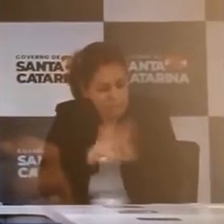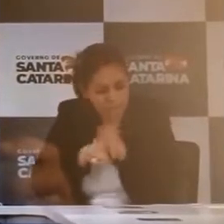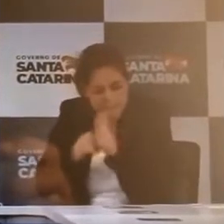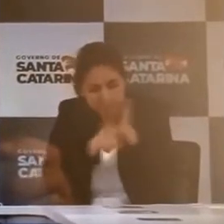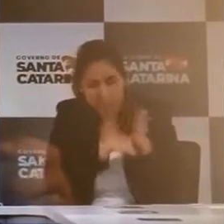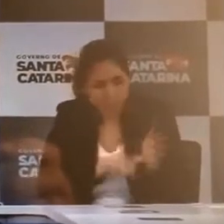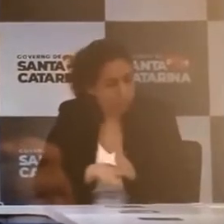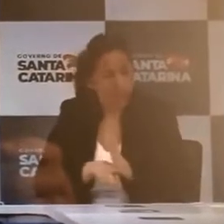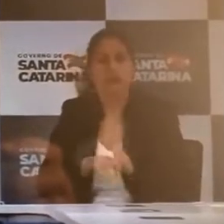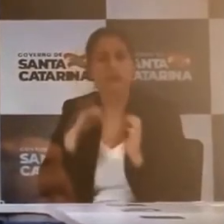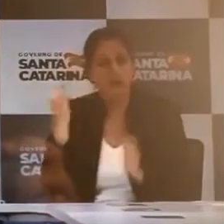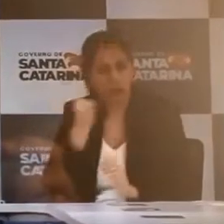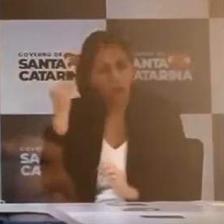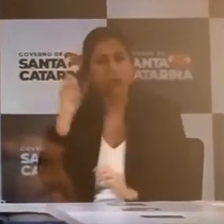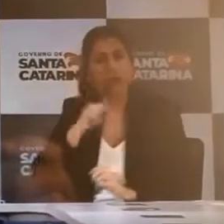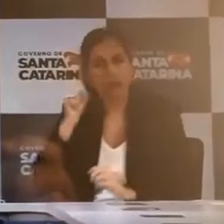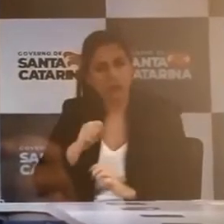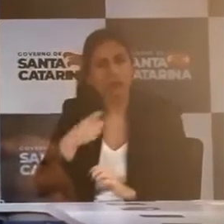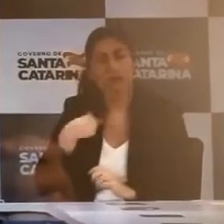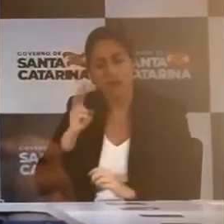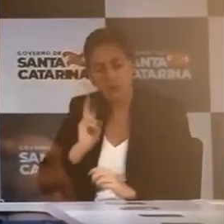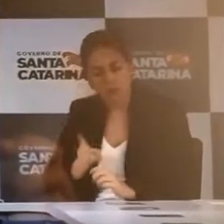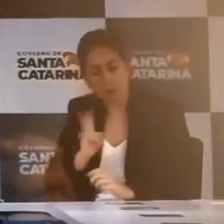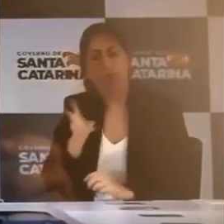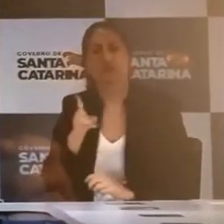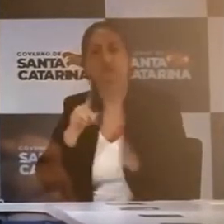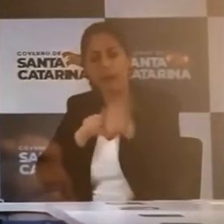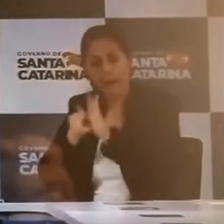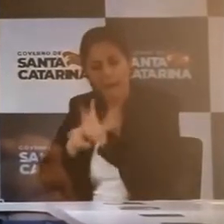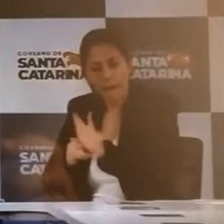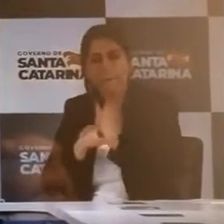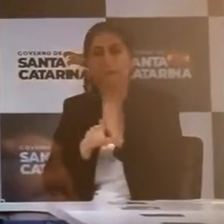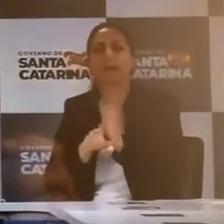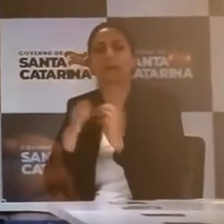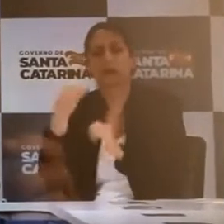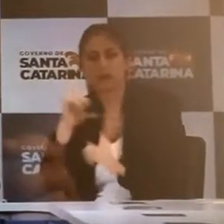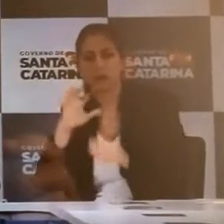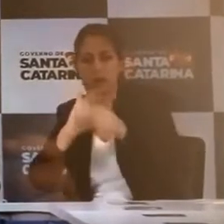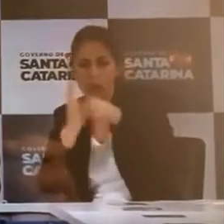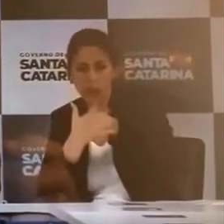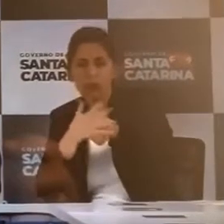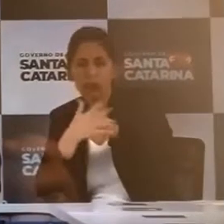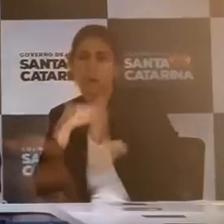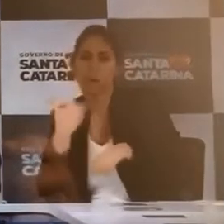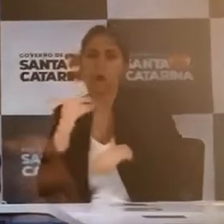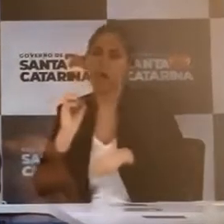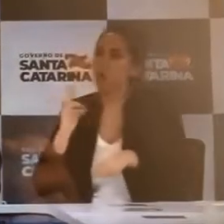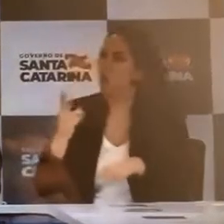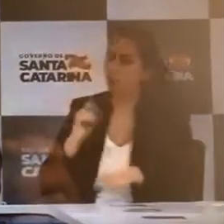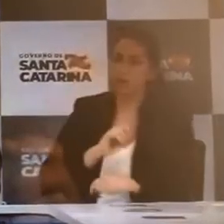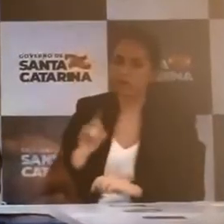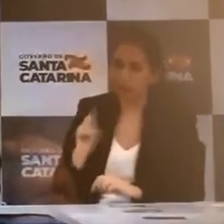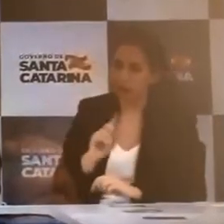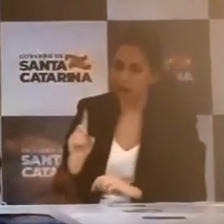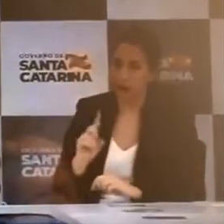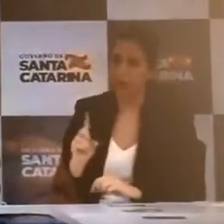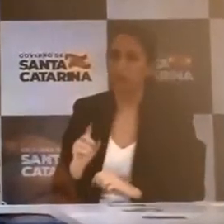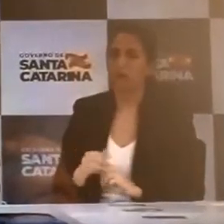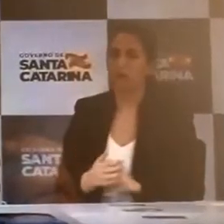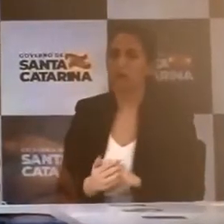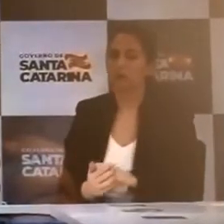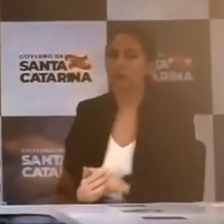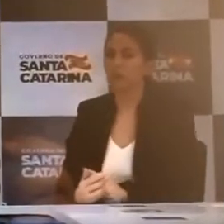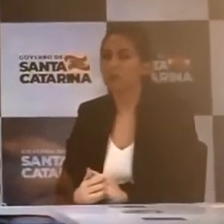independente do desfecho, porque é isso que vai nos possibilitar planejamento das ações futuras do Estado. Portanto, que não há prejuízo, né, para essa pesquisa,